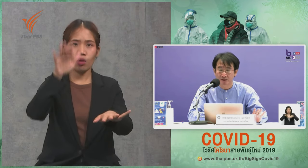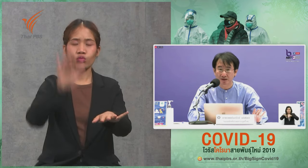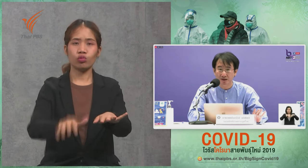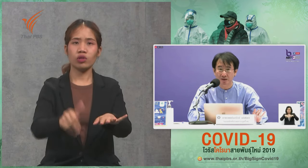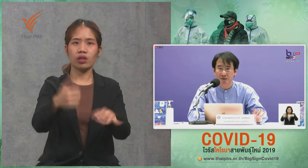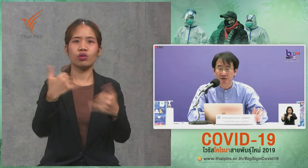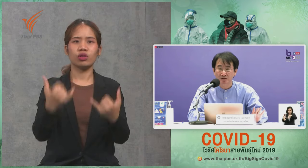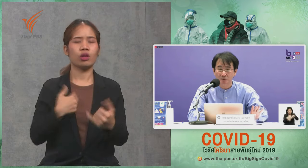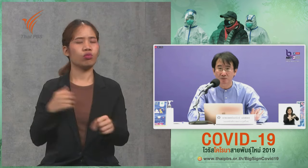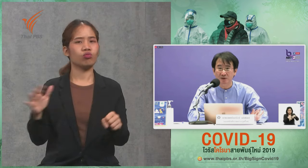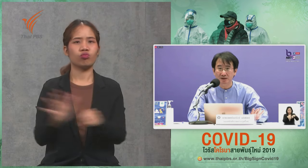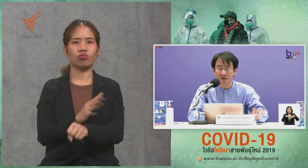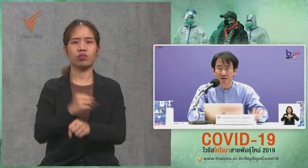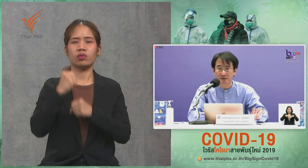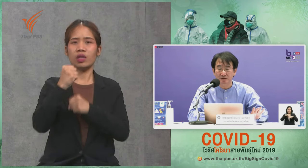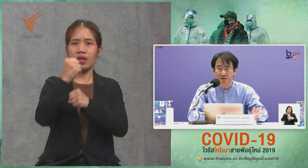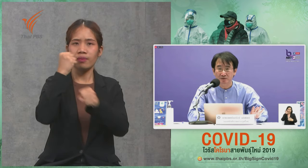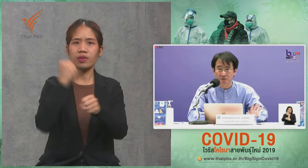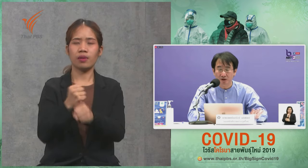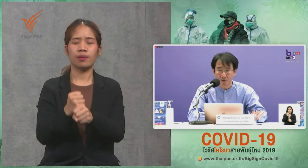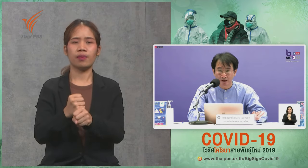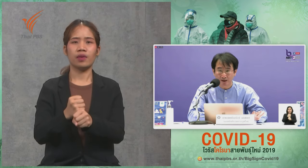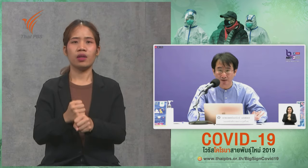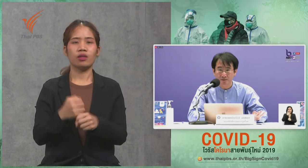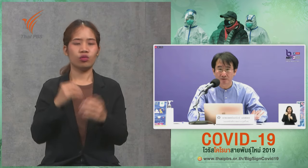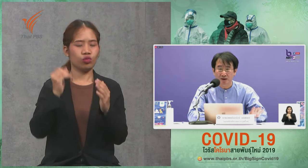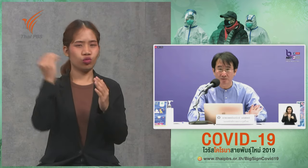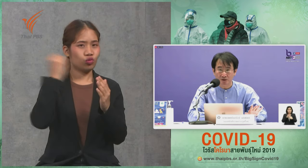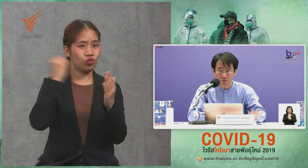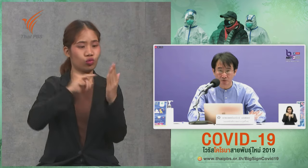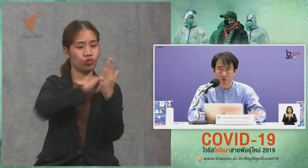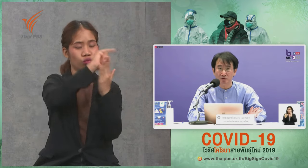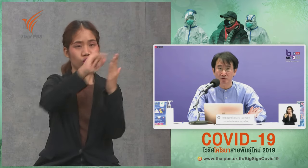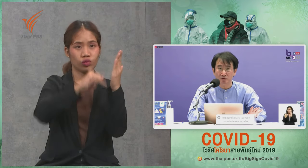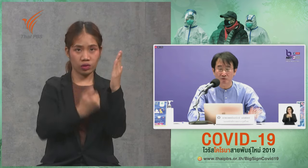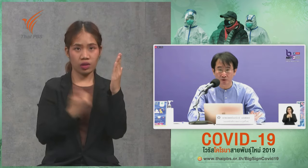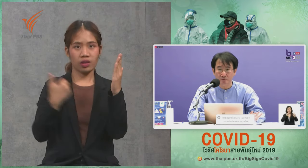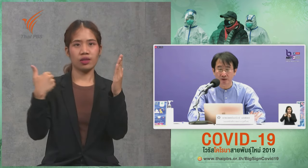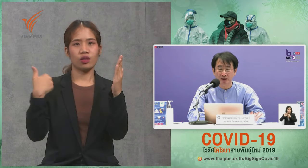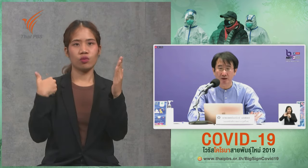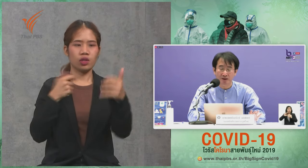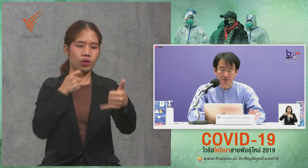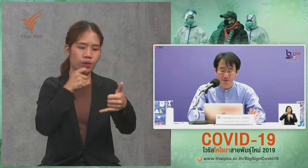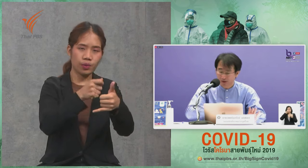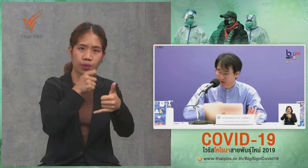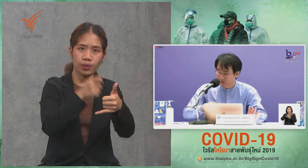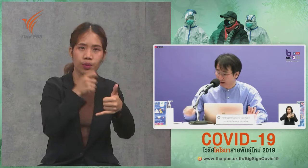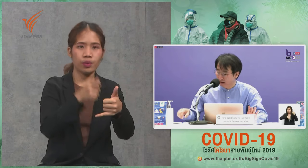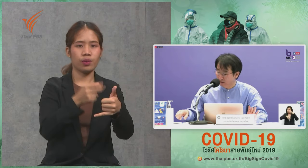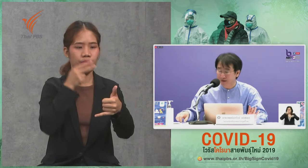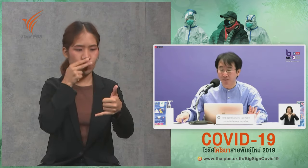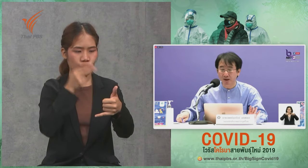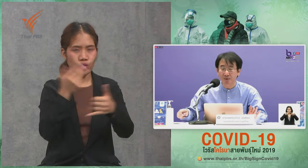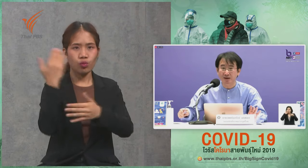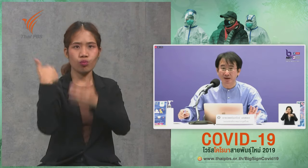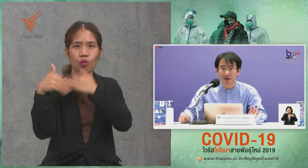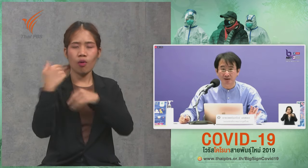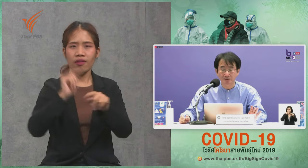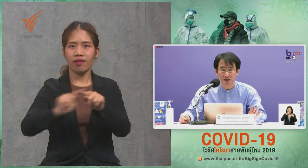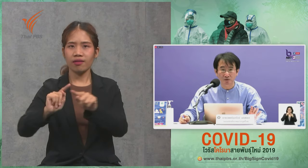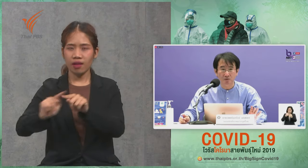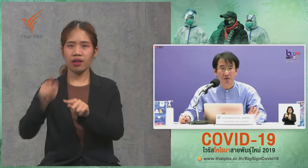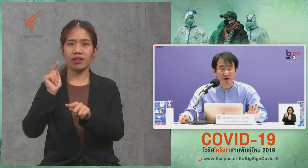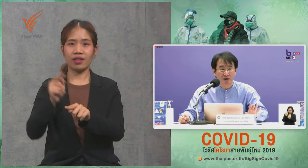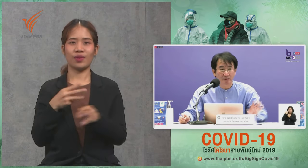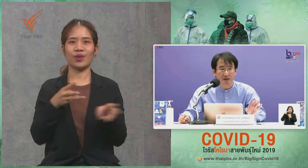ำเต็มที่นะครับทุกพื้นที่ทุกจังหวัดนะครับสอบสวนโรคทุกคนนะครับเพราะฉะนั้นส่วนนี้เนี่ยก็จะเป็นมาตรการท